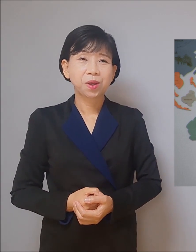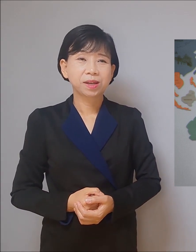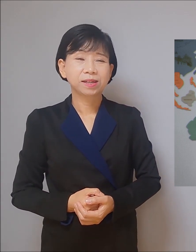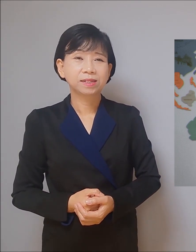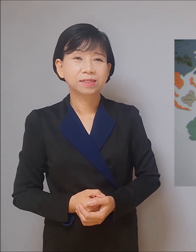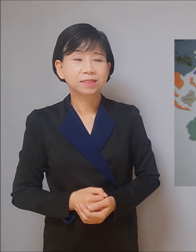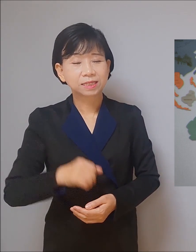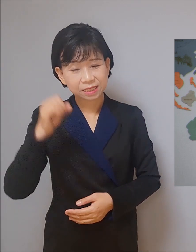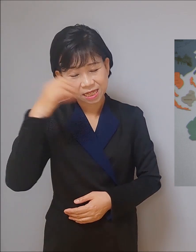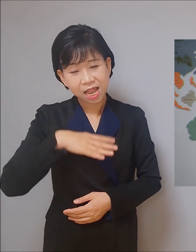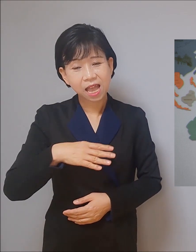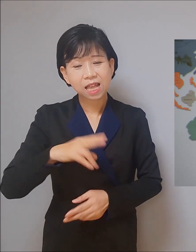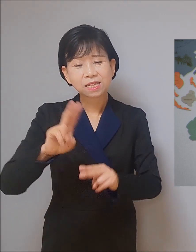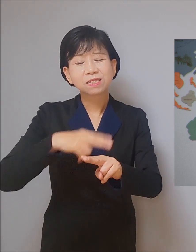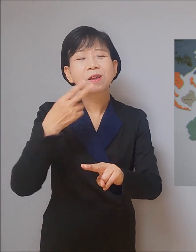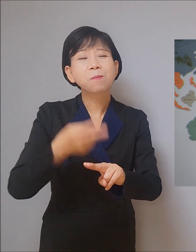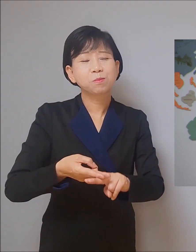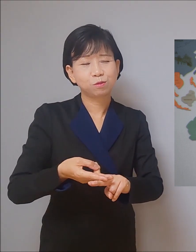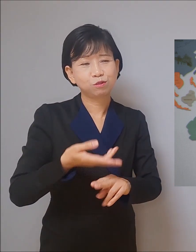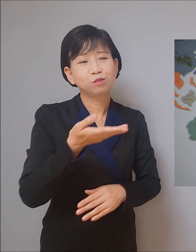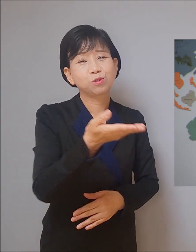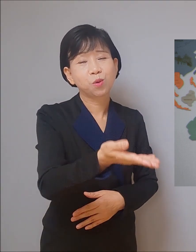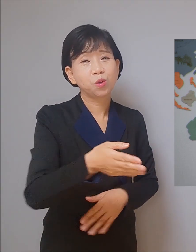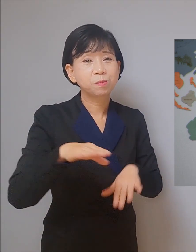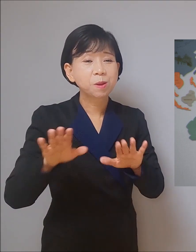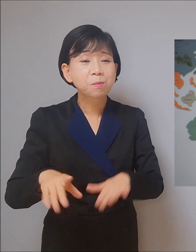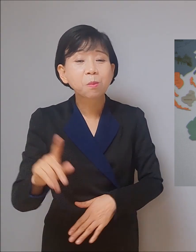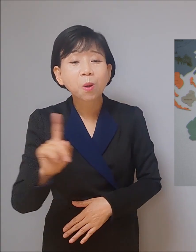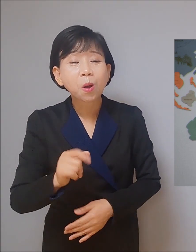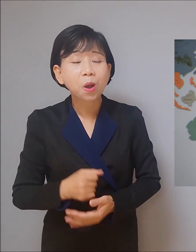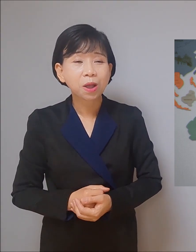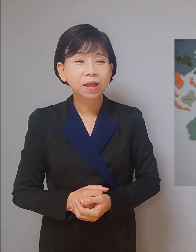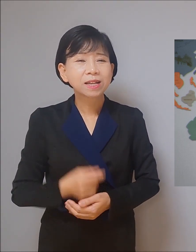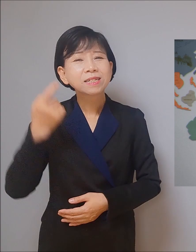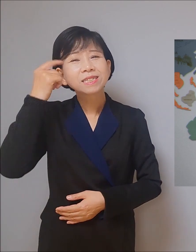아직은 그냥 선물만 드리는 거죠. 이번 주엔 뭐라고 하면서 선물 드린다고요?